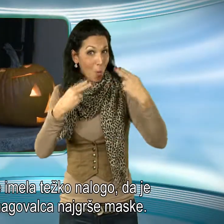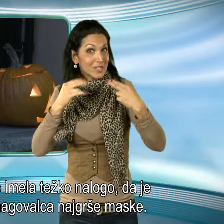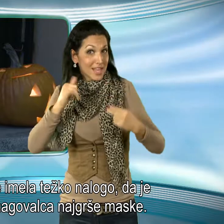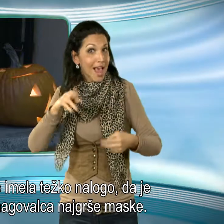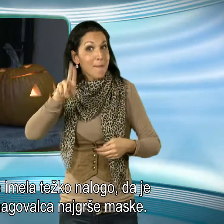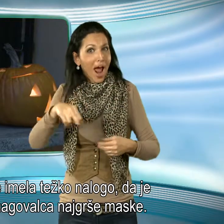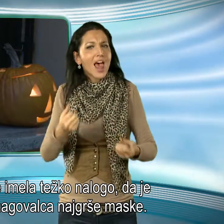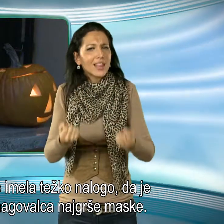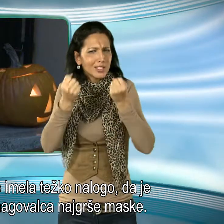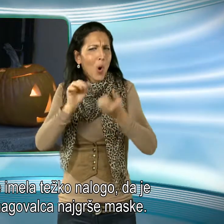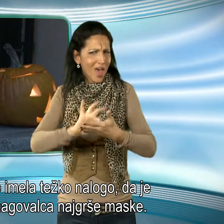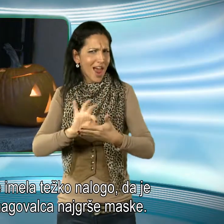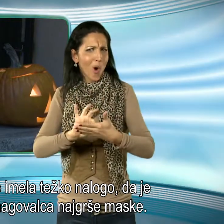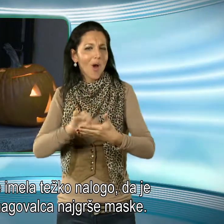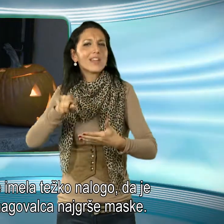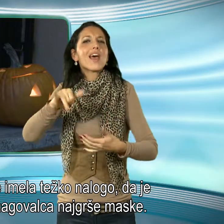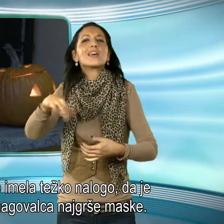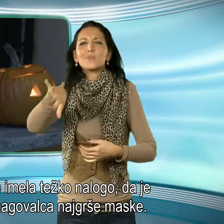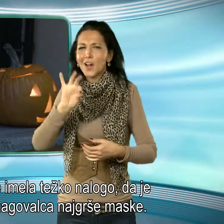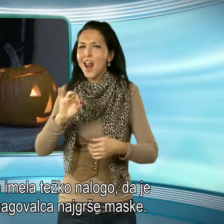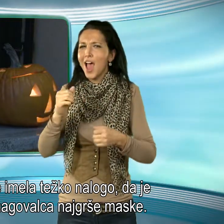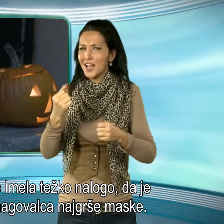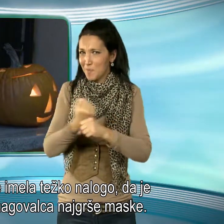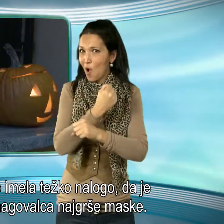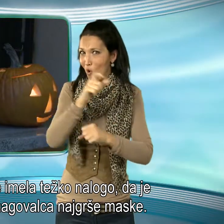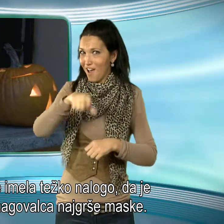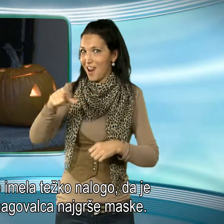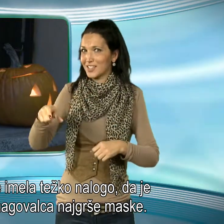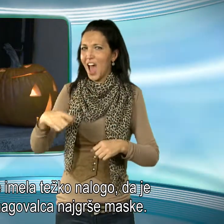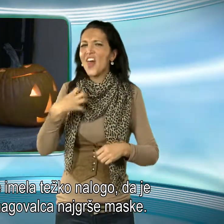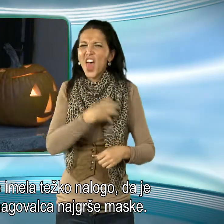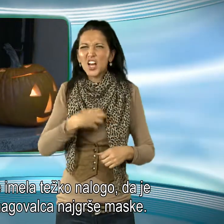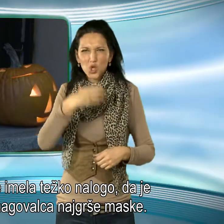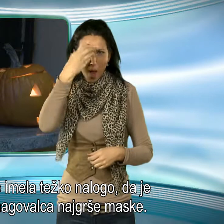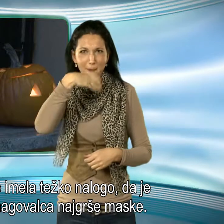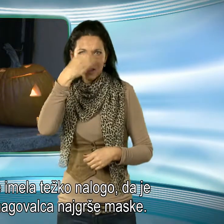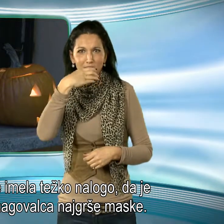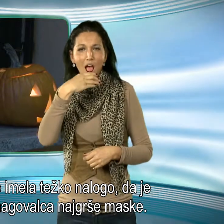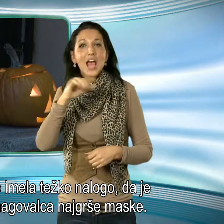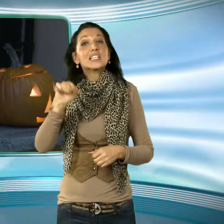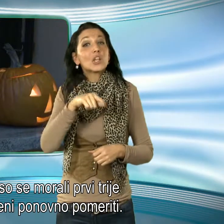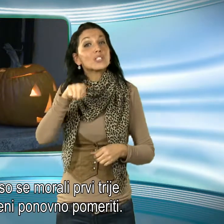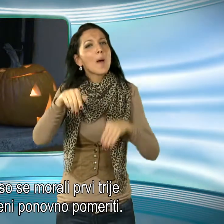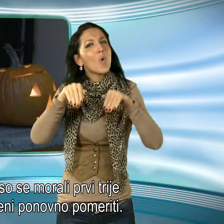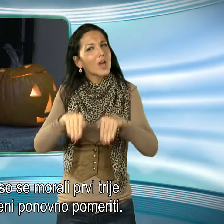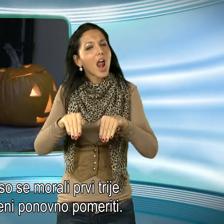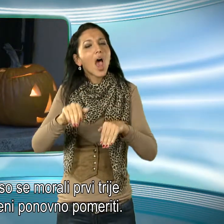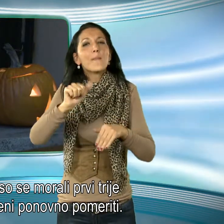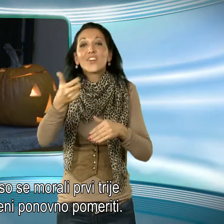Komisija je imela težko nalogo, da je izbrala zmagovalca najgrše maske. Zato so se morali prvi